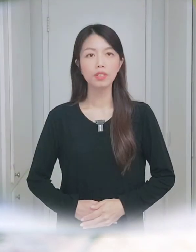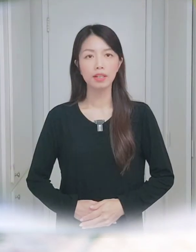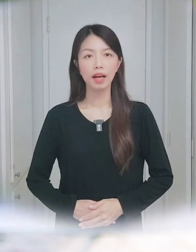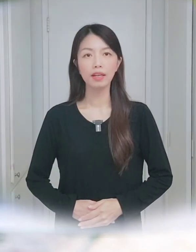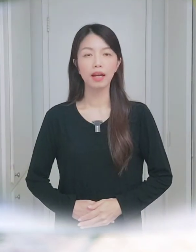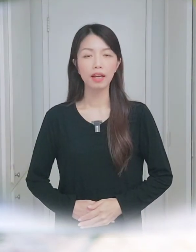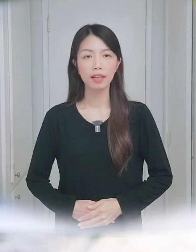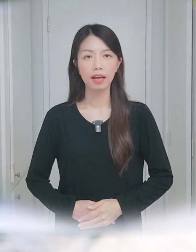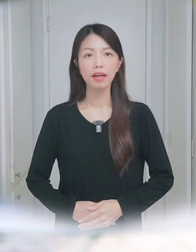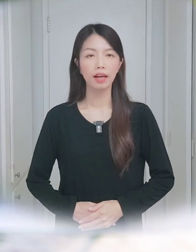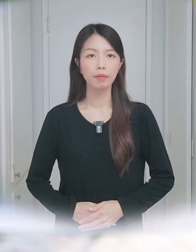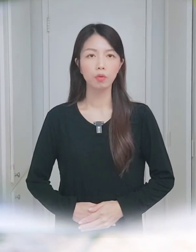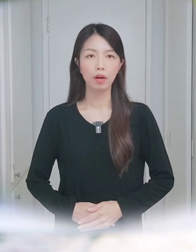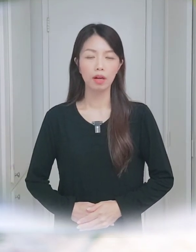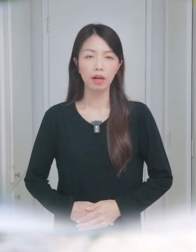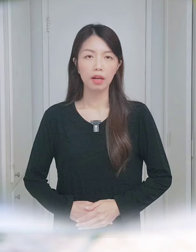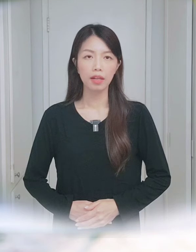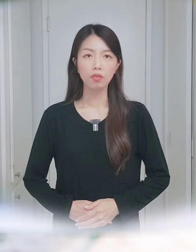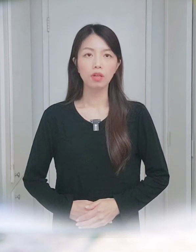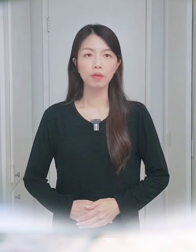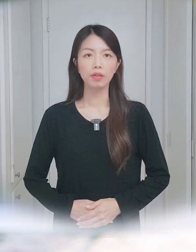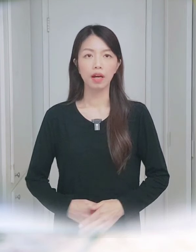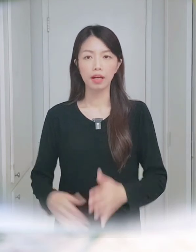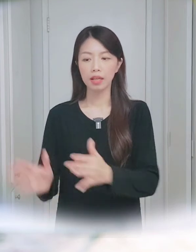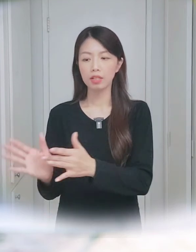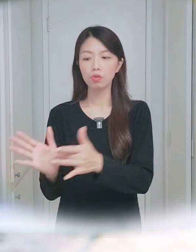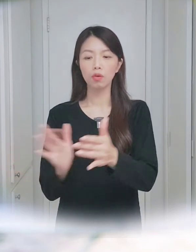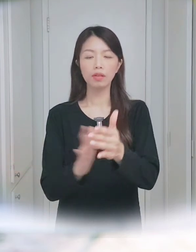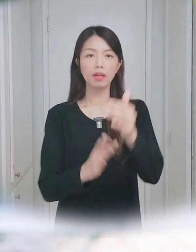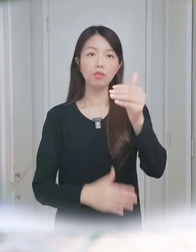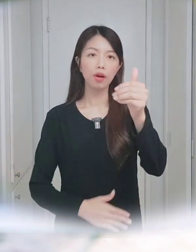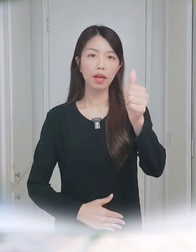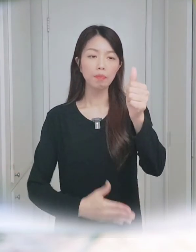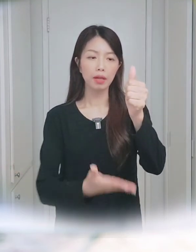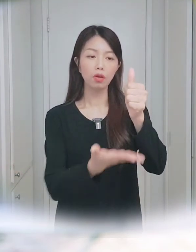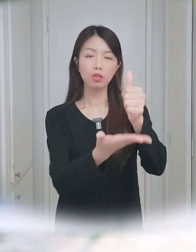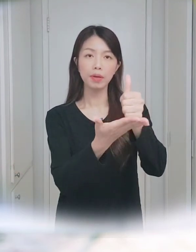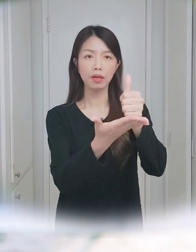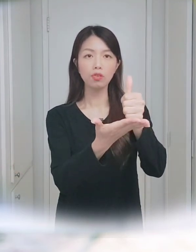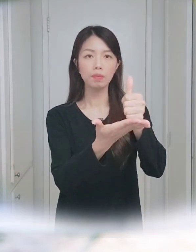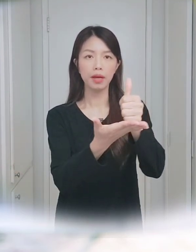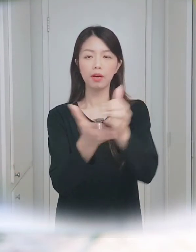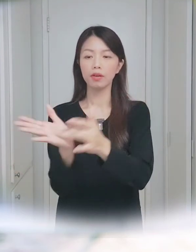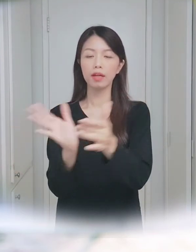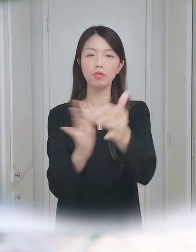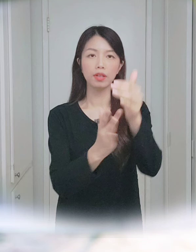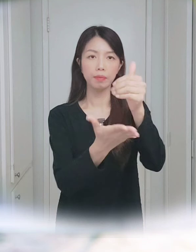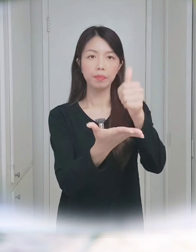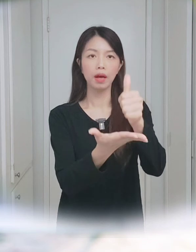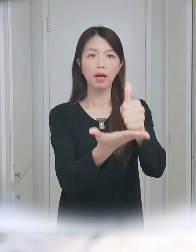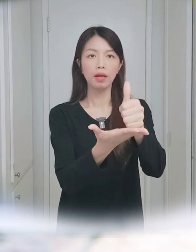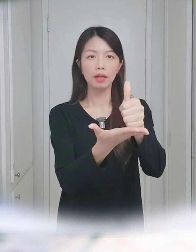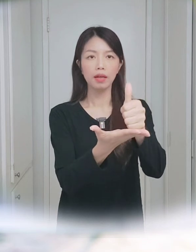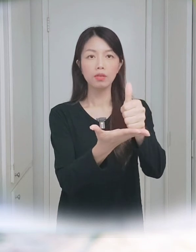예수님은 누구신가? 약한 자의 강함과 예수님은 아까 예수라고 한 뜻의 수어에 받쳐주시면 예수님이에요.